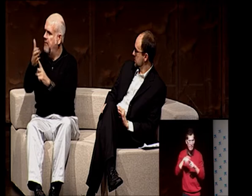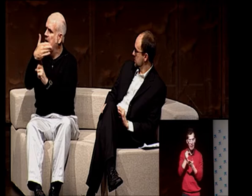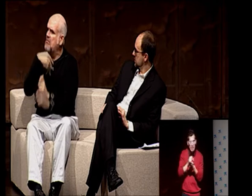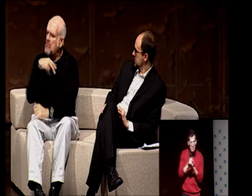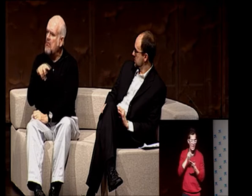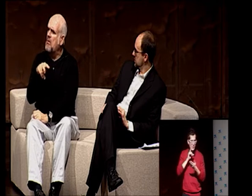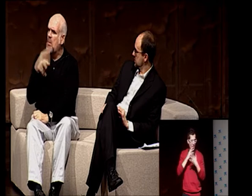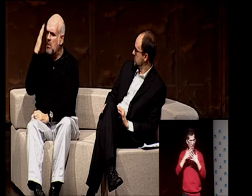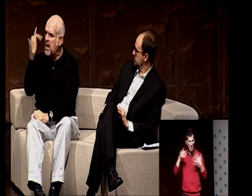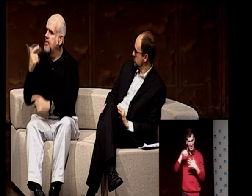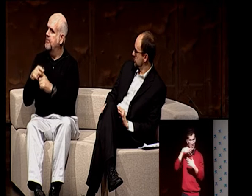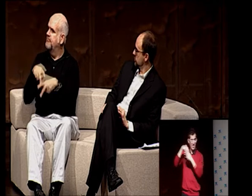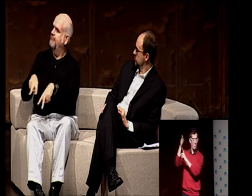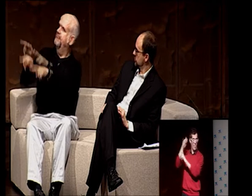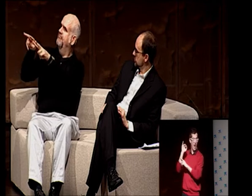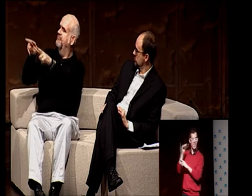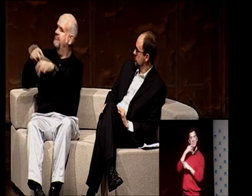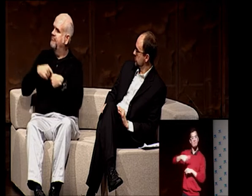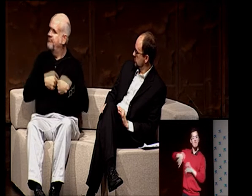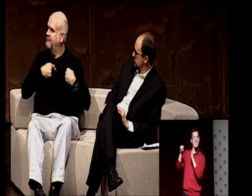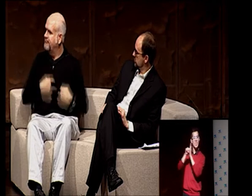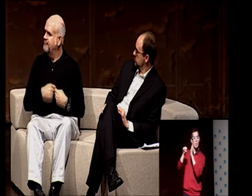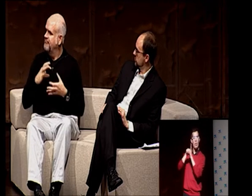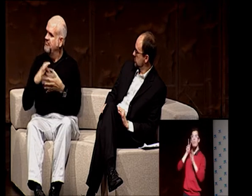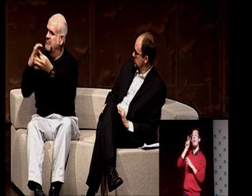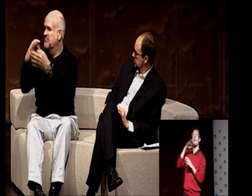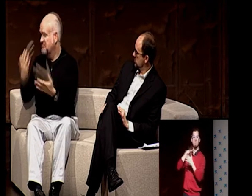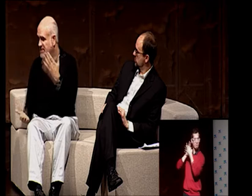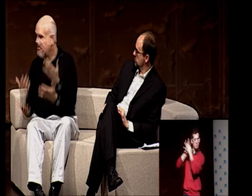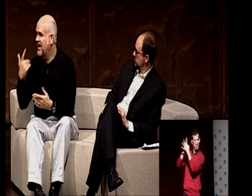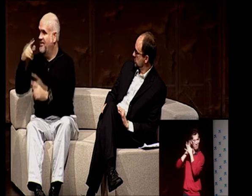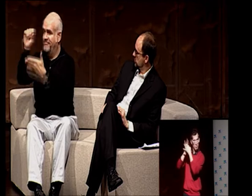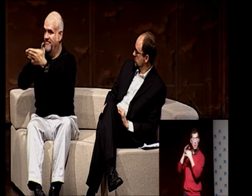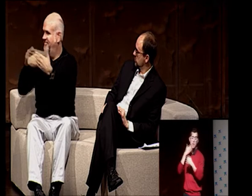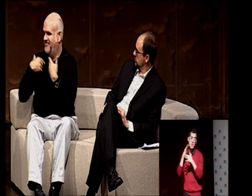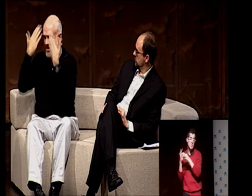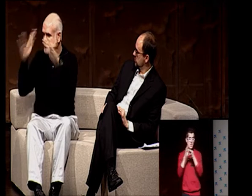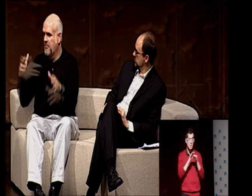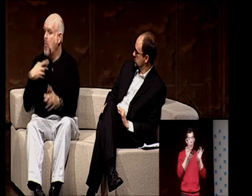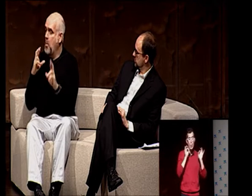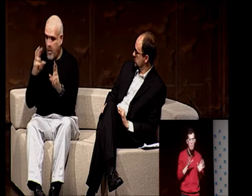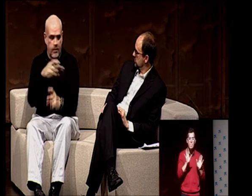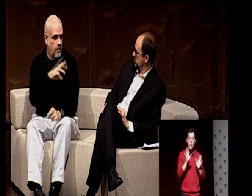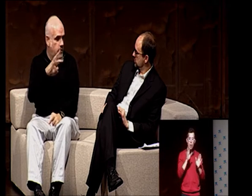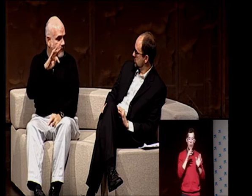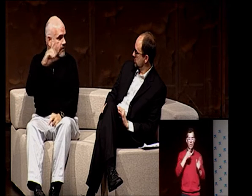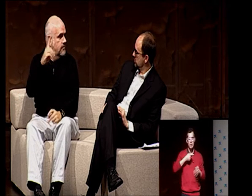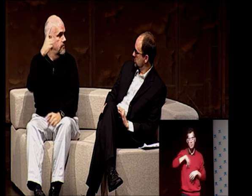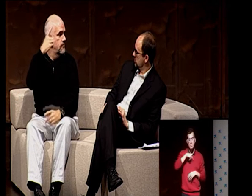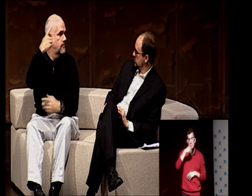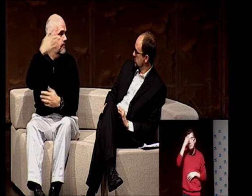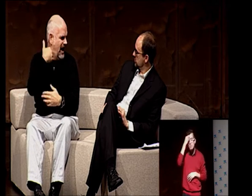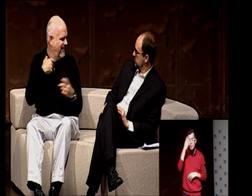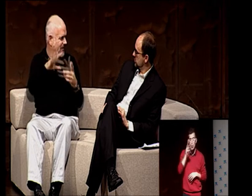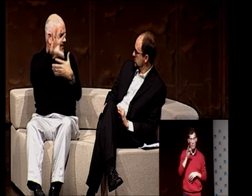fuerza Pues igual que por ejemplo el colectivo de gay lesbianas lgtb tienen su propia bandera Pues lo mismo